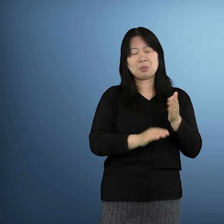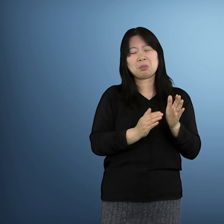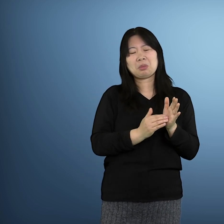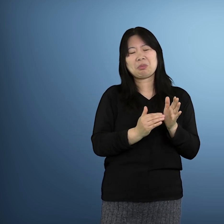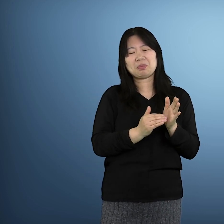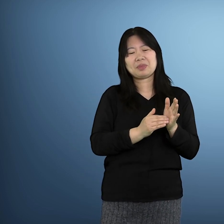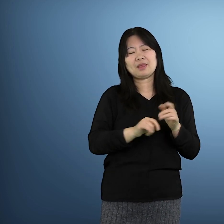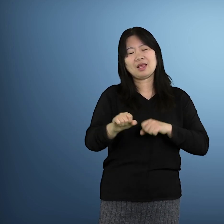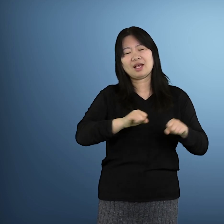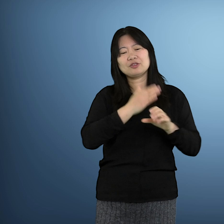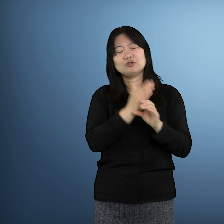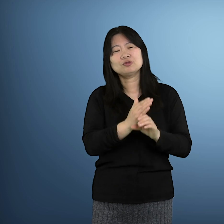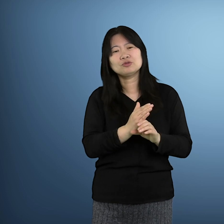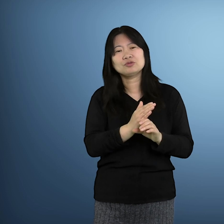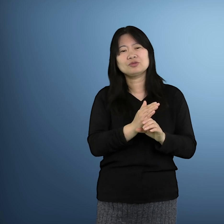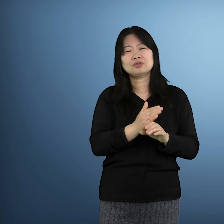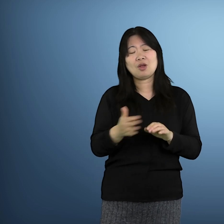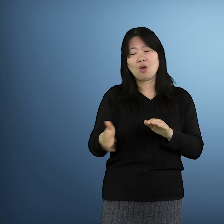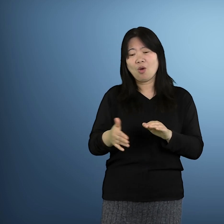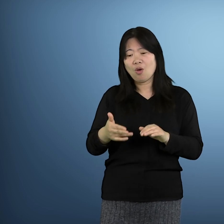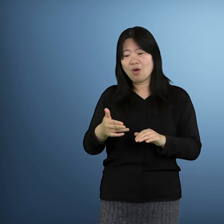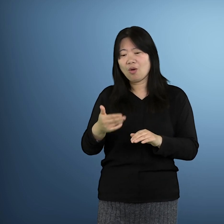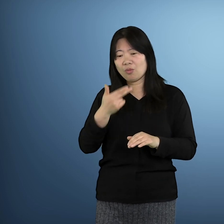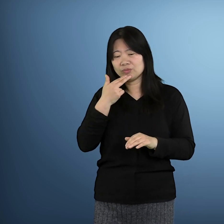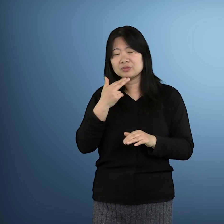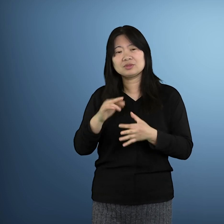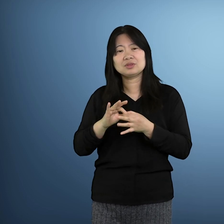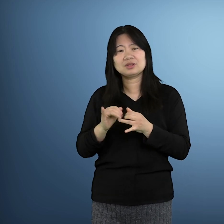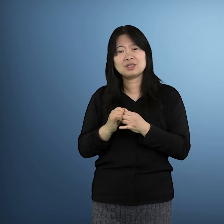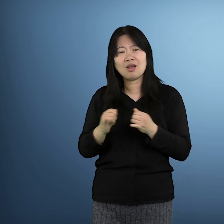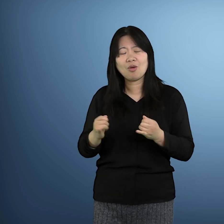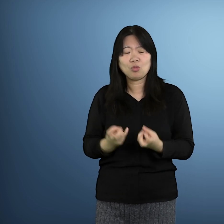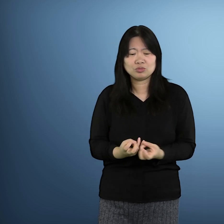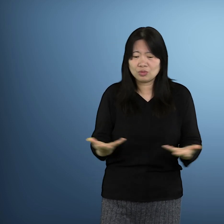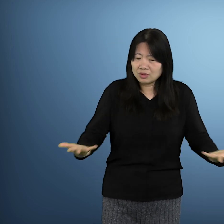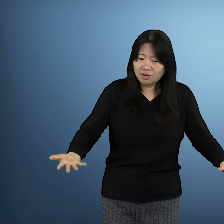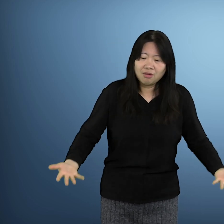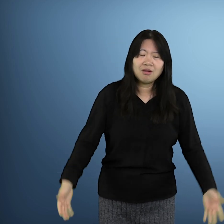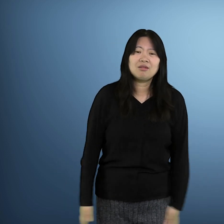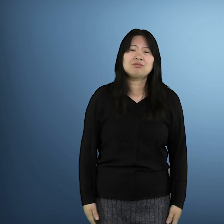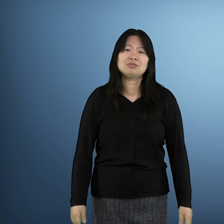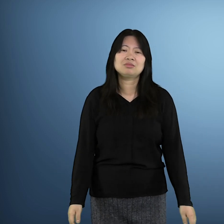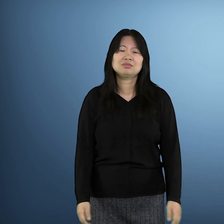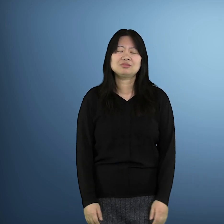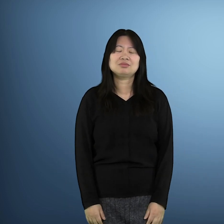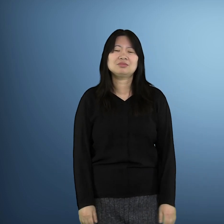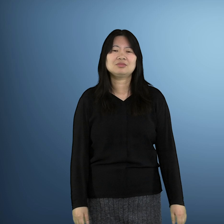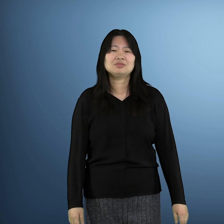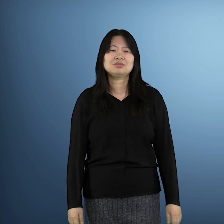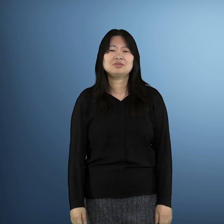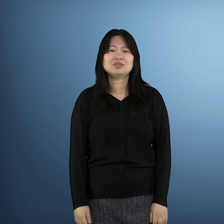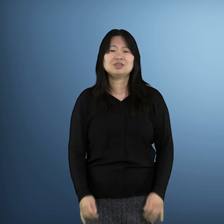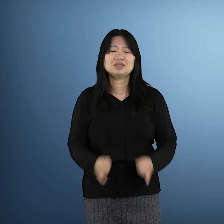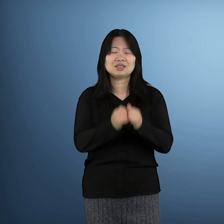거기에 없는 자들은 이도저도 어쩔 수가 없는